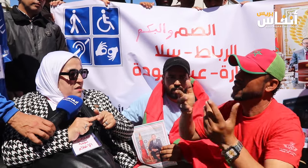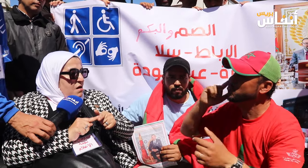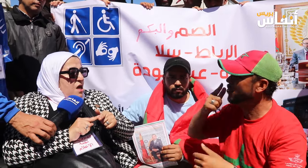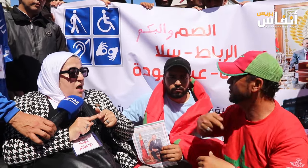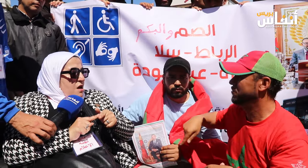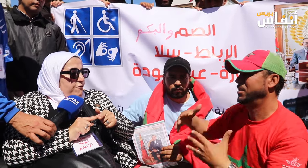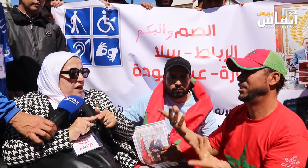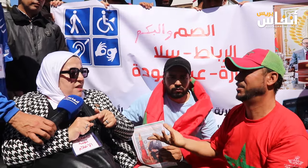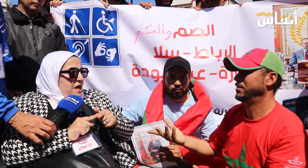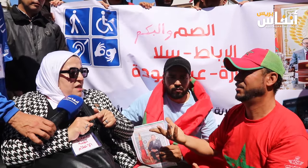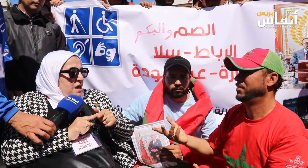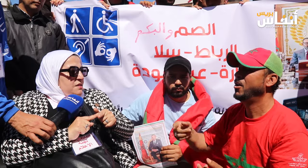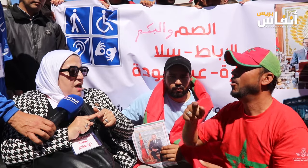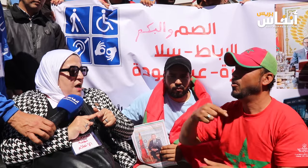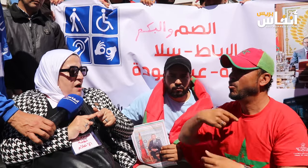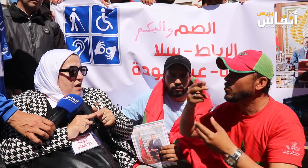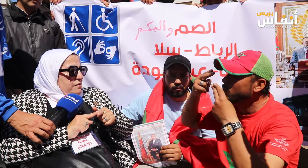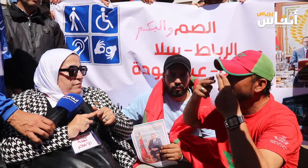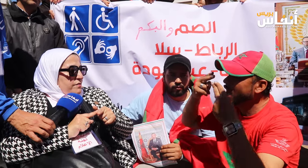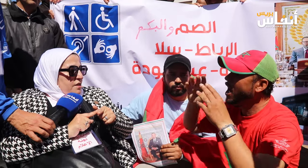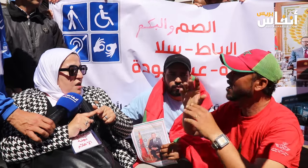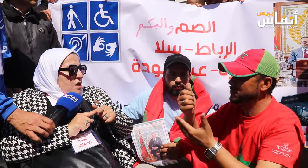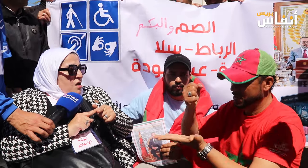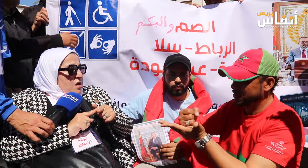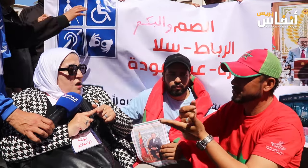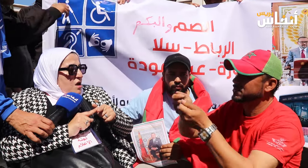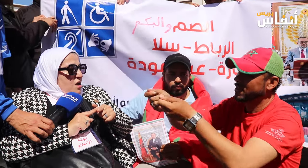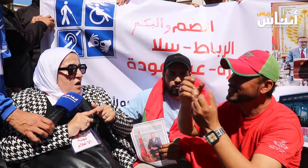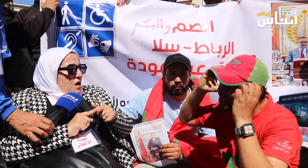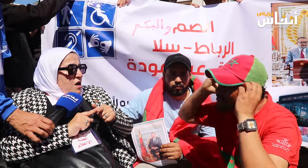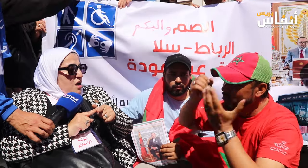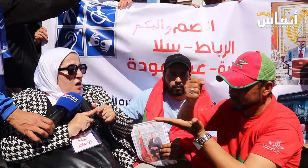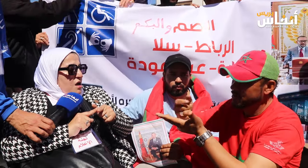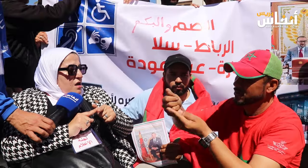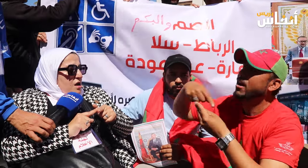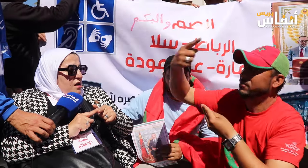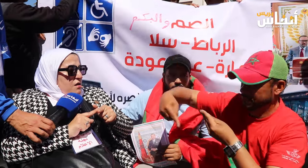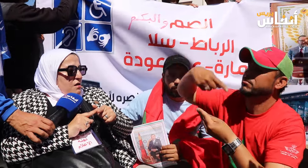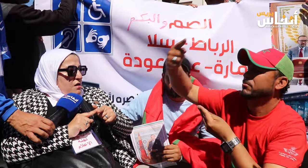العمل ديالنا فقط لاننا عندنا اعاقه. راكم رائعين ان شاء الله تعالى.